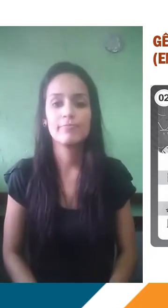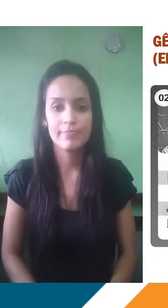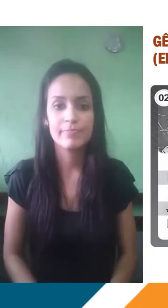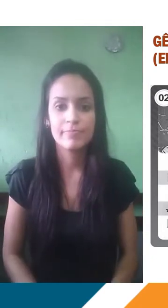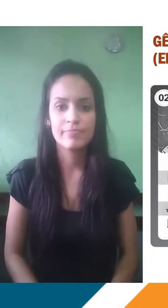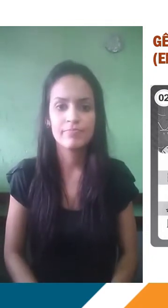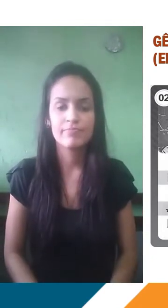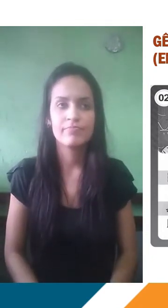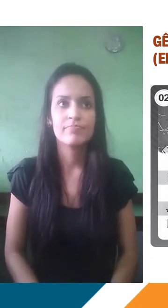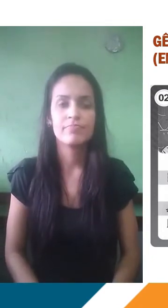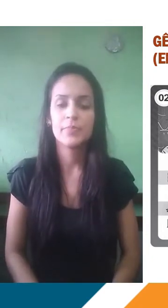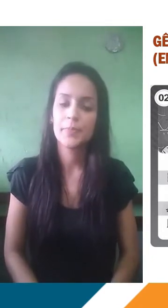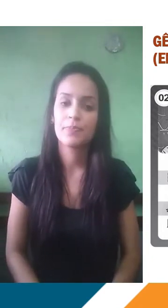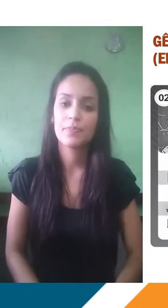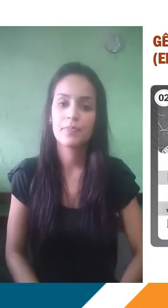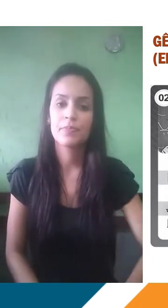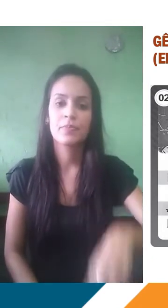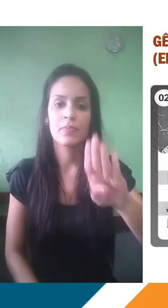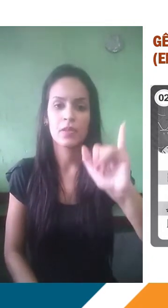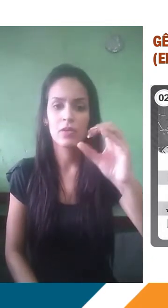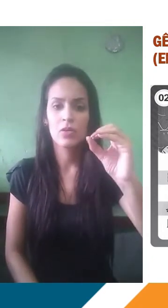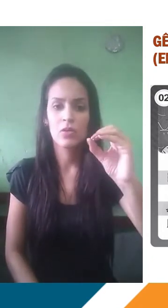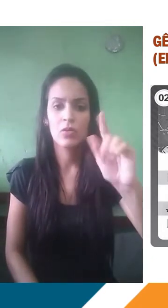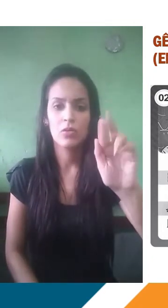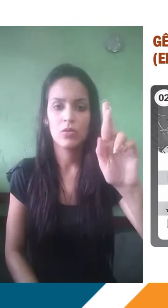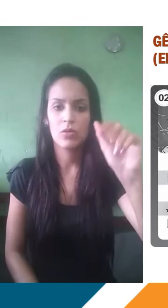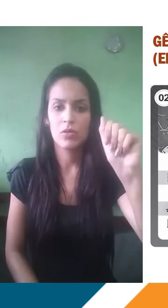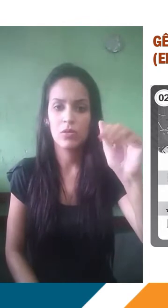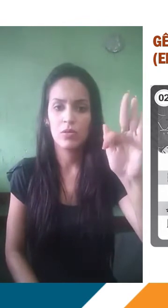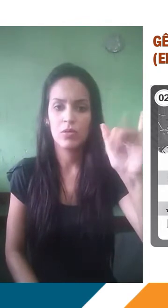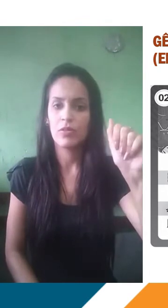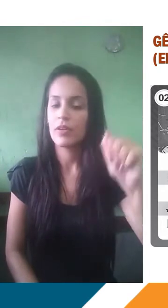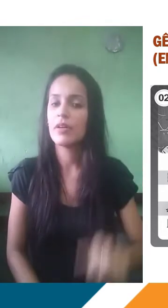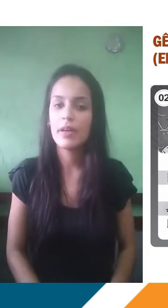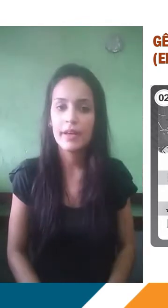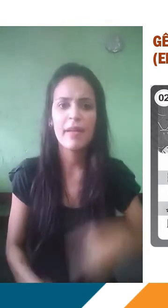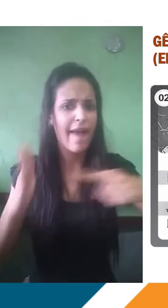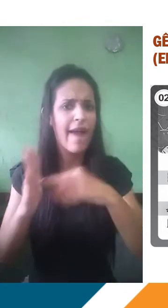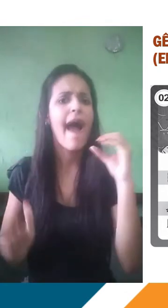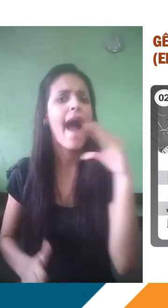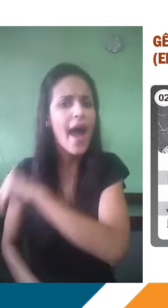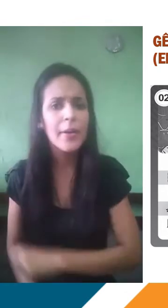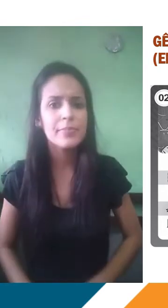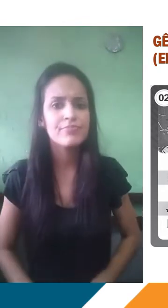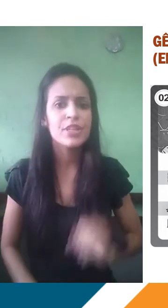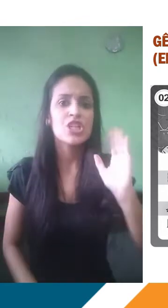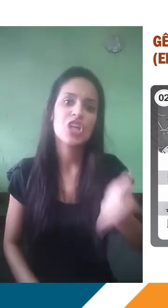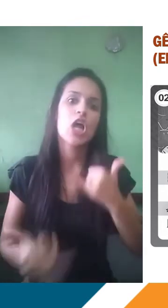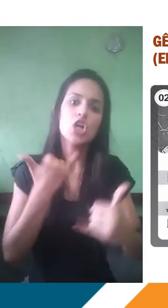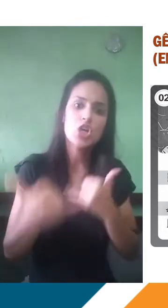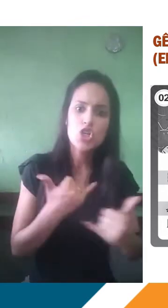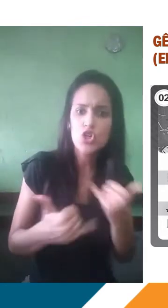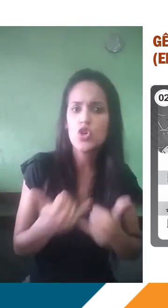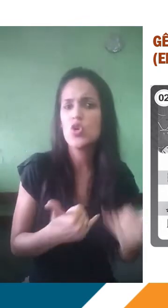objetividade, pois é um texto teórico, quando relacionado ao universo lúdico, que é o universo de subjetividade, brincadeira,